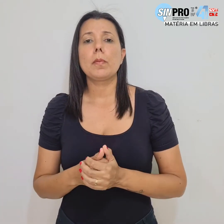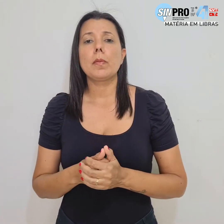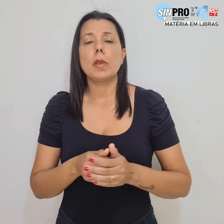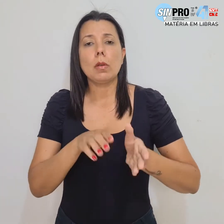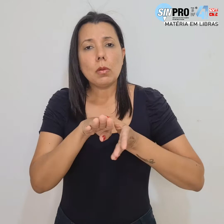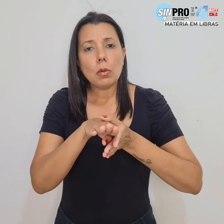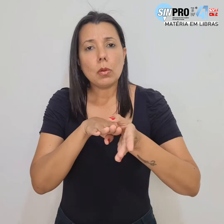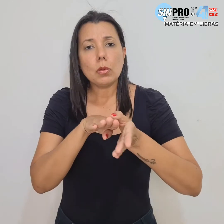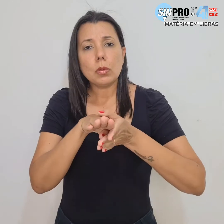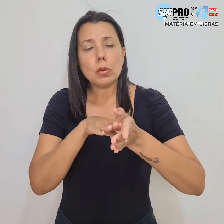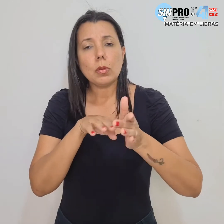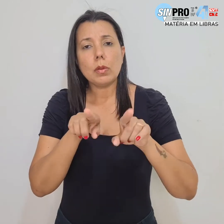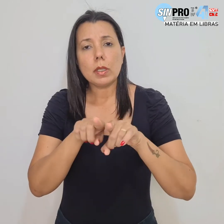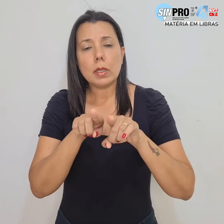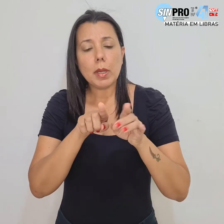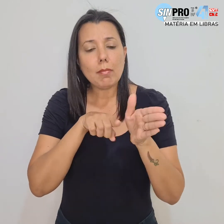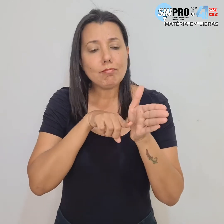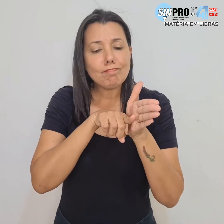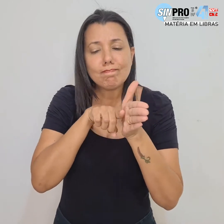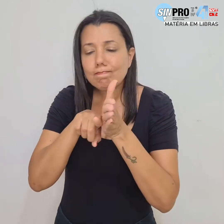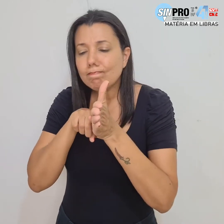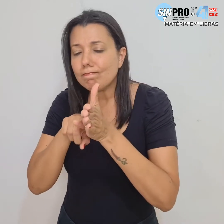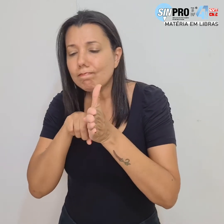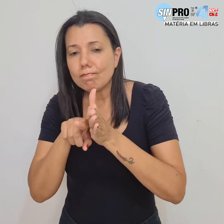consultor e analista político,